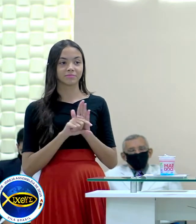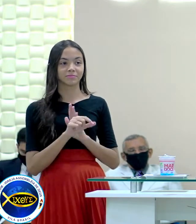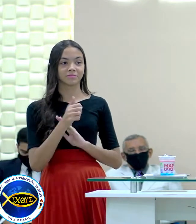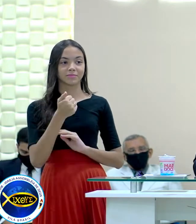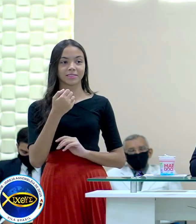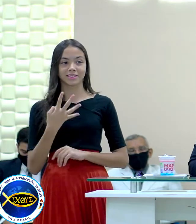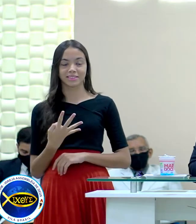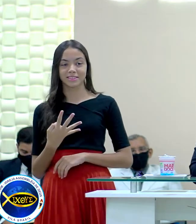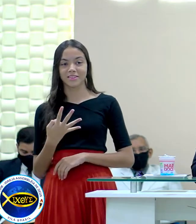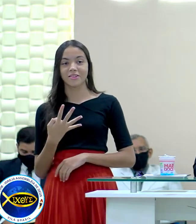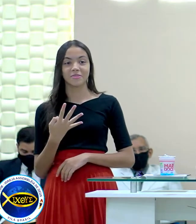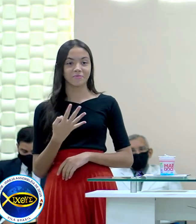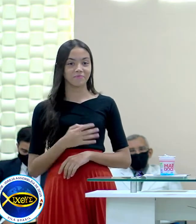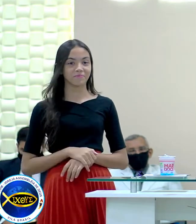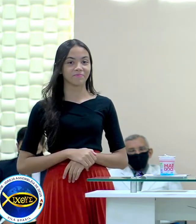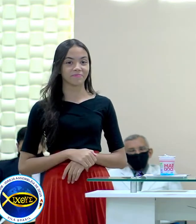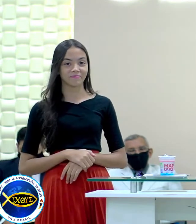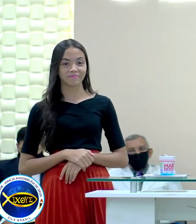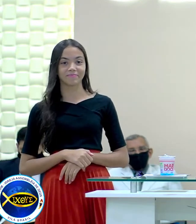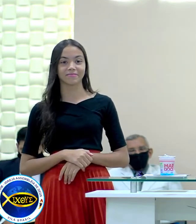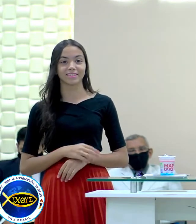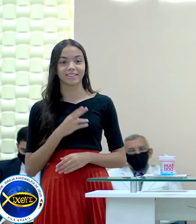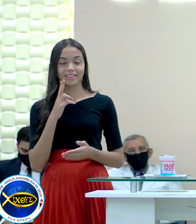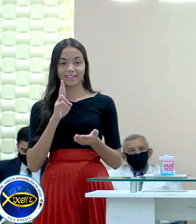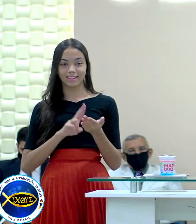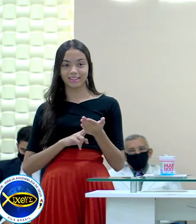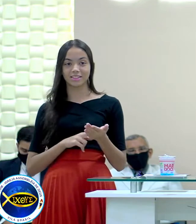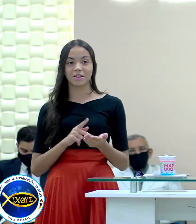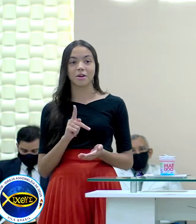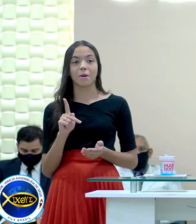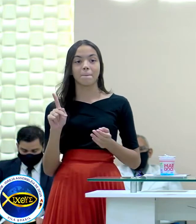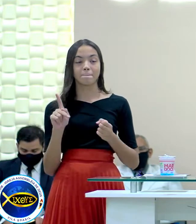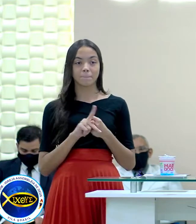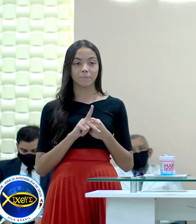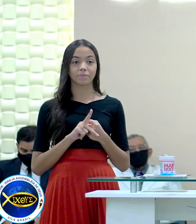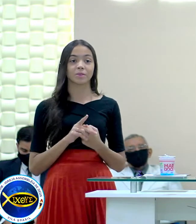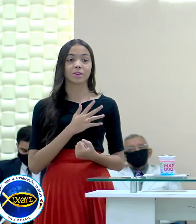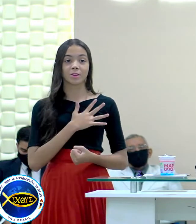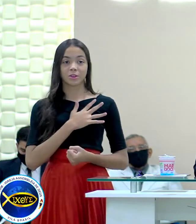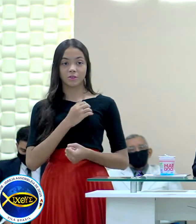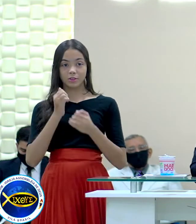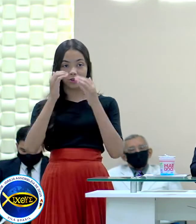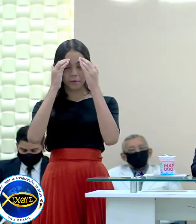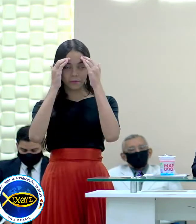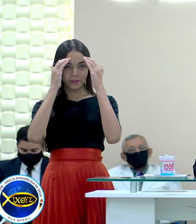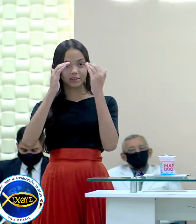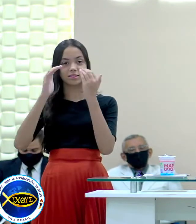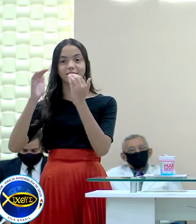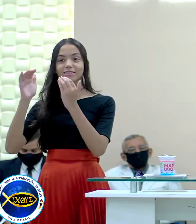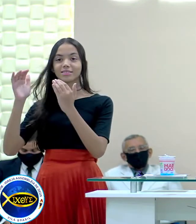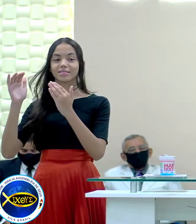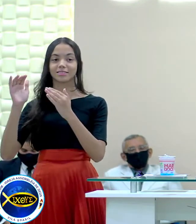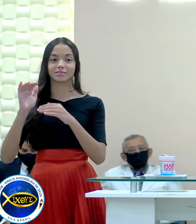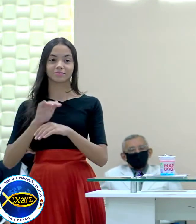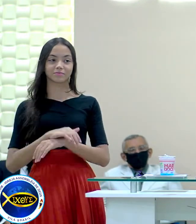14 da primeira epístola de Pedro diz: como filhos obedientes.